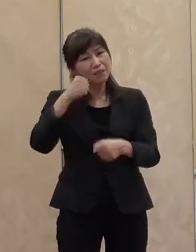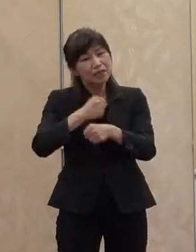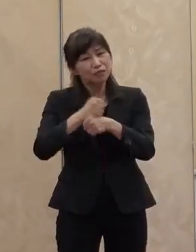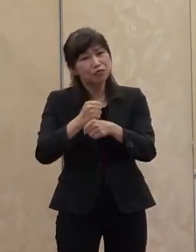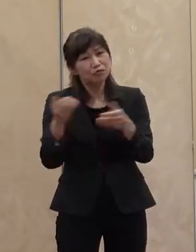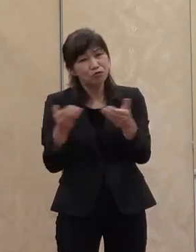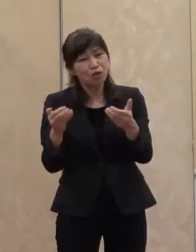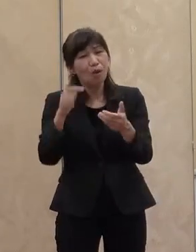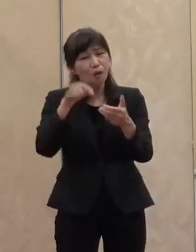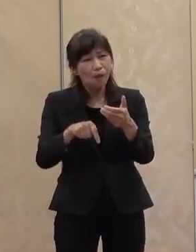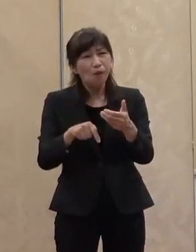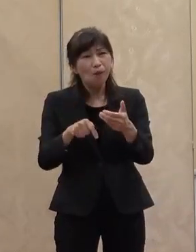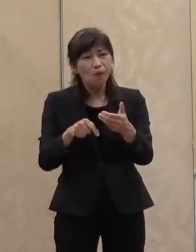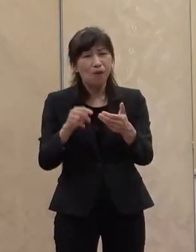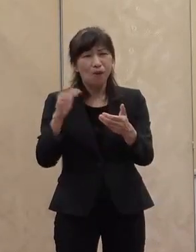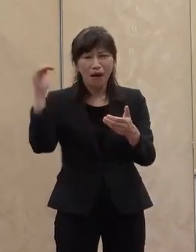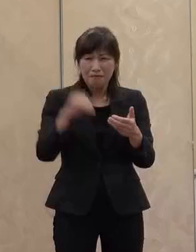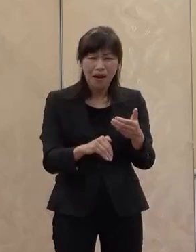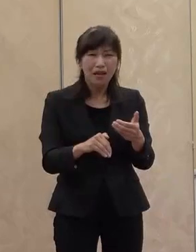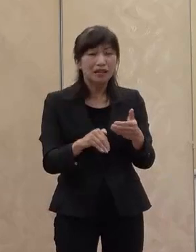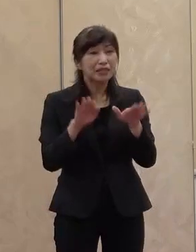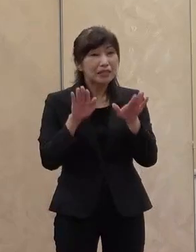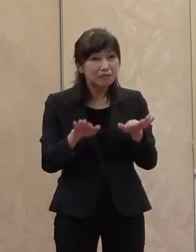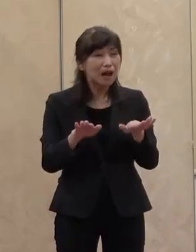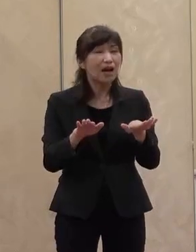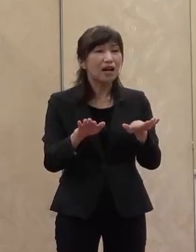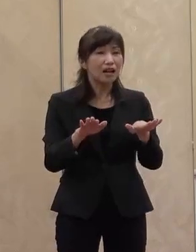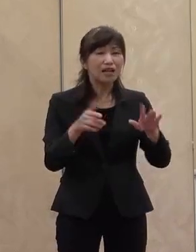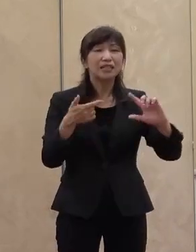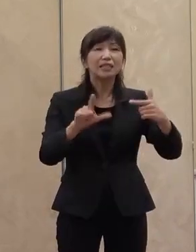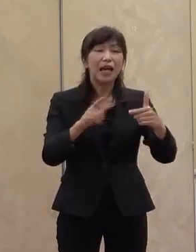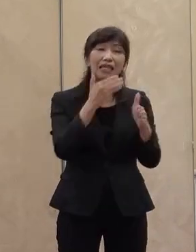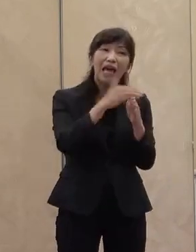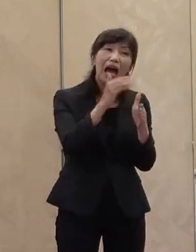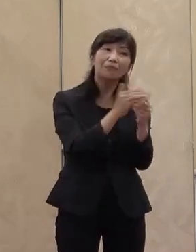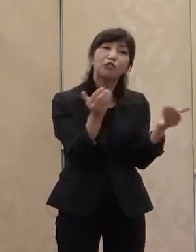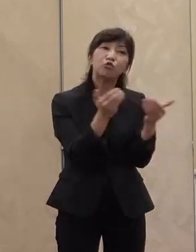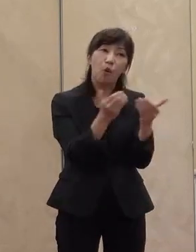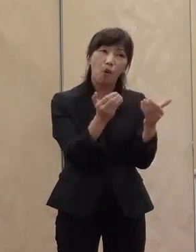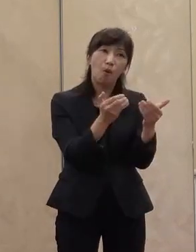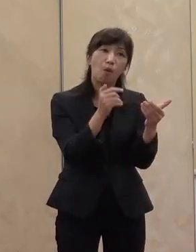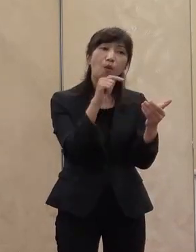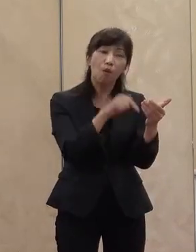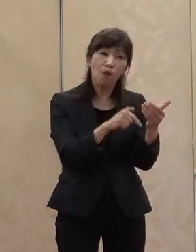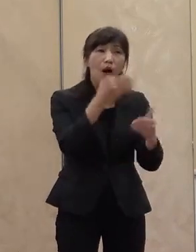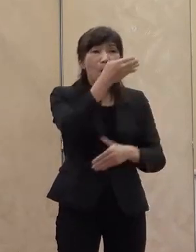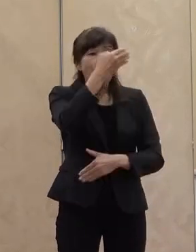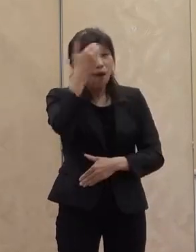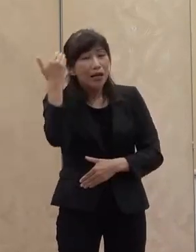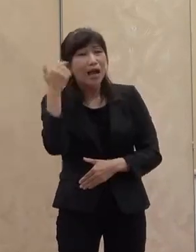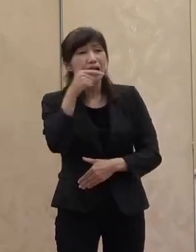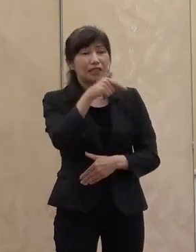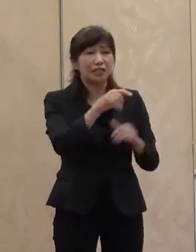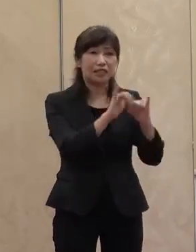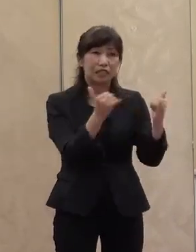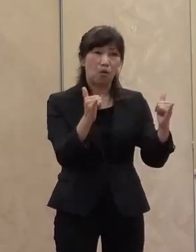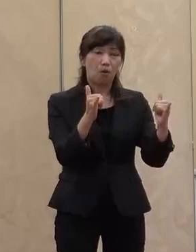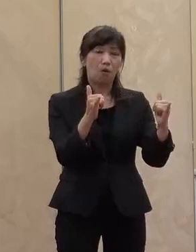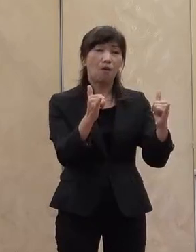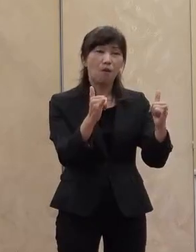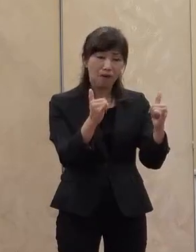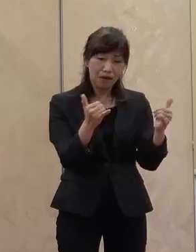ービス業が非常に多くて、若者とか非正規の方が影響、サービス業が影響を受けて失業が割合が